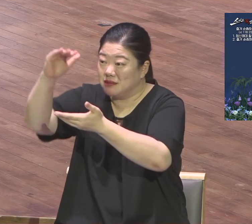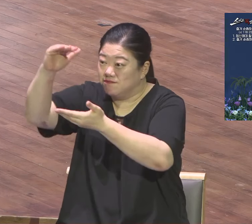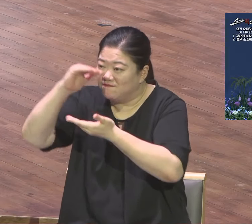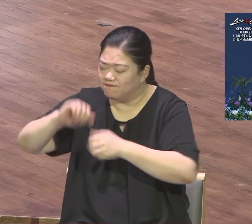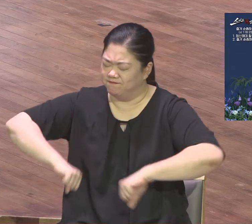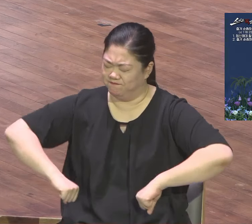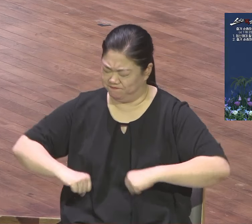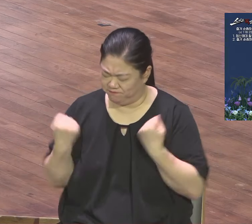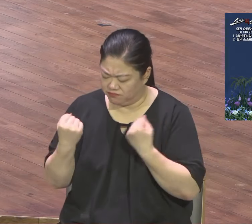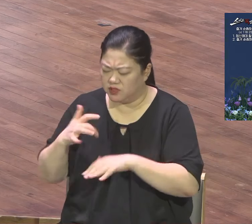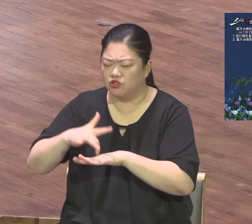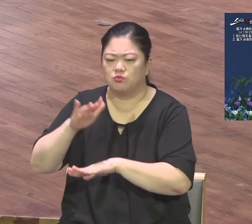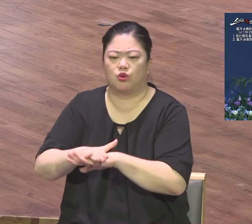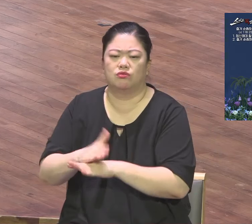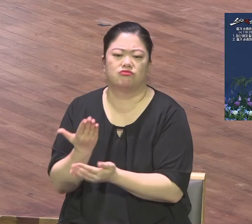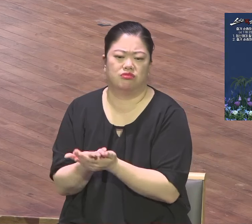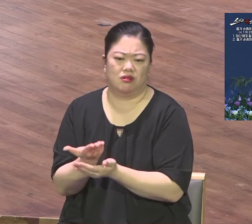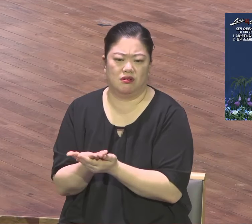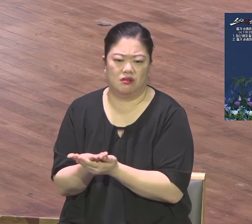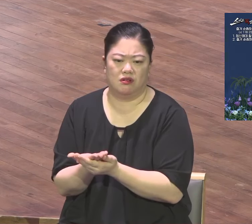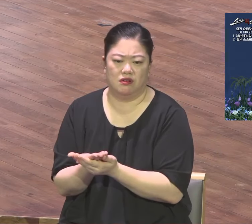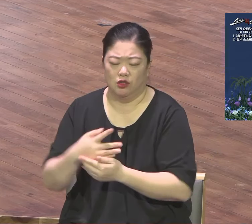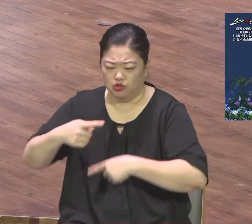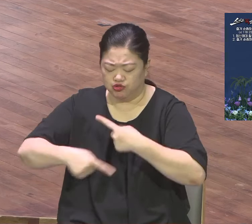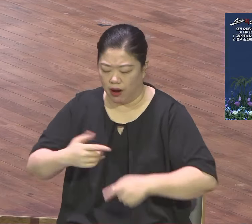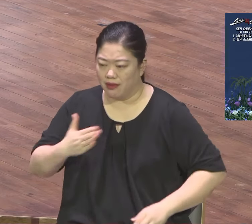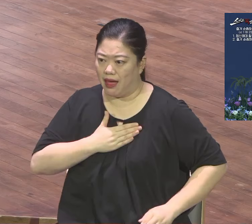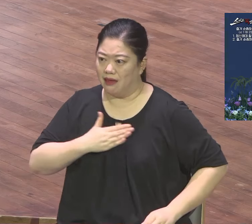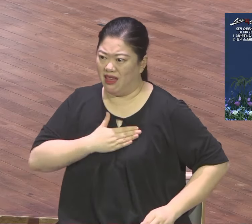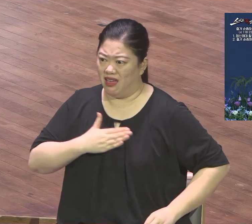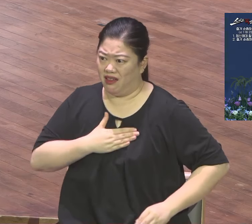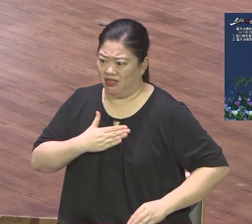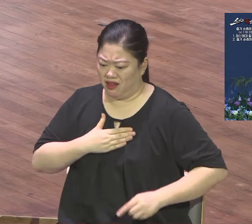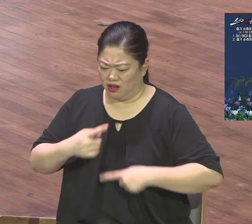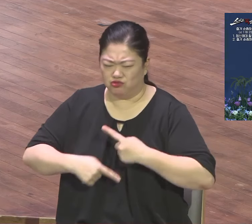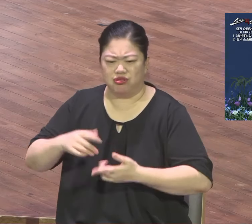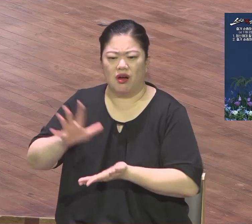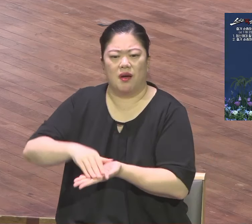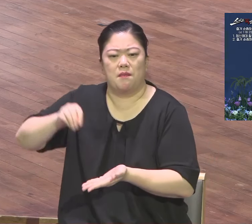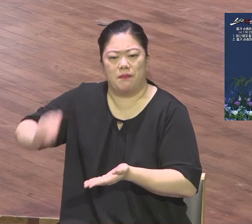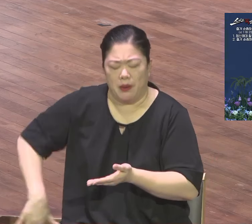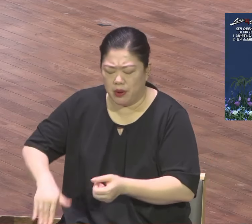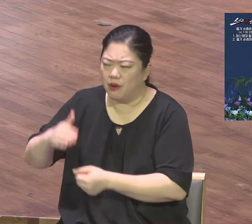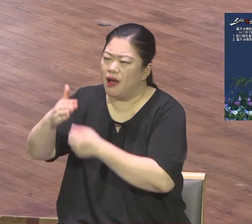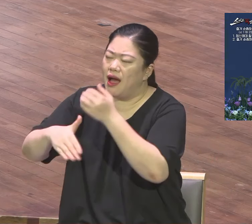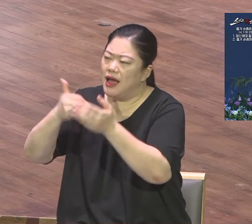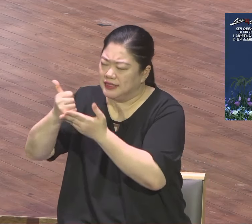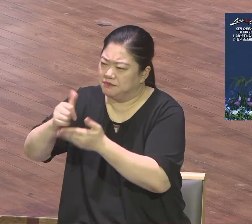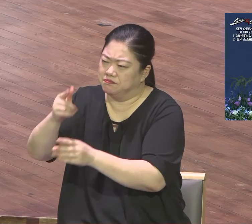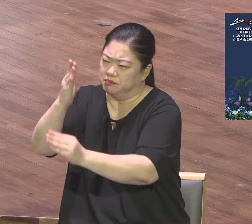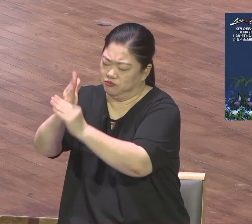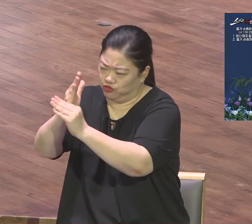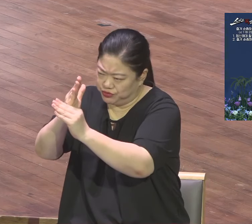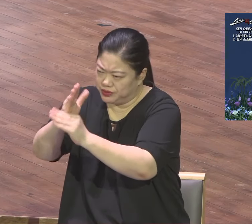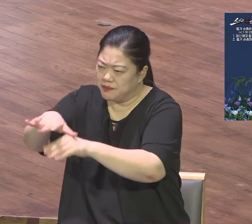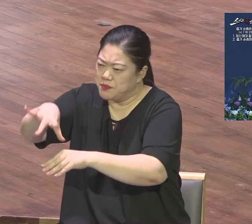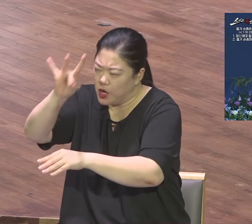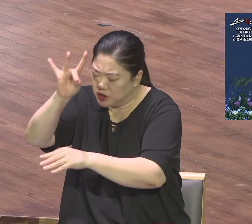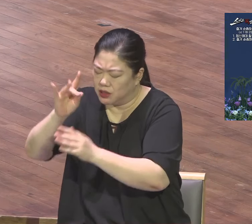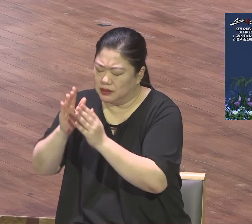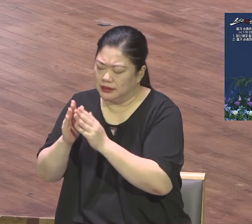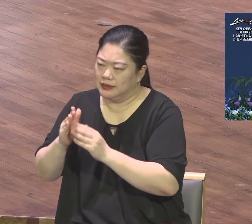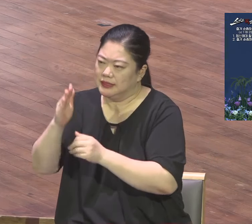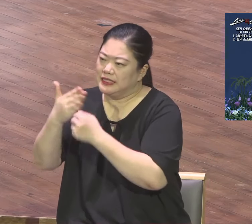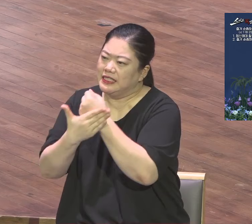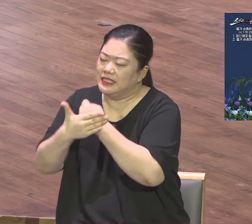속에 있는 나에서 벗어나게 하여 주옵소서. 우리 암환자 중환자들 위해서 기도해 주시고 오늘도 우울증에